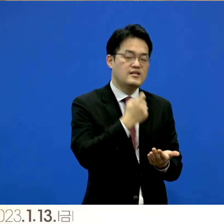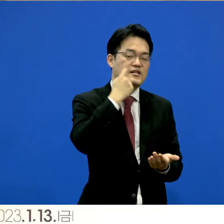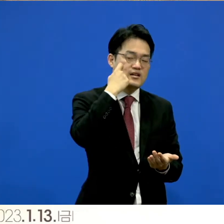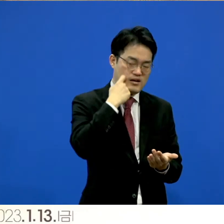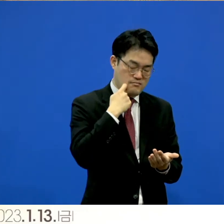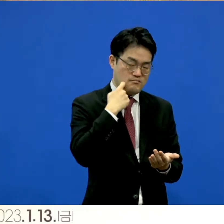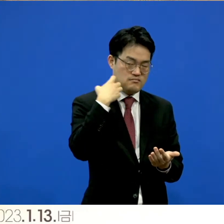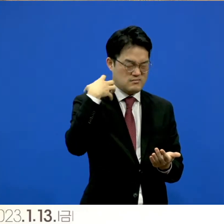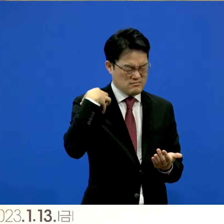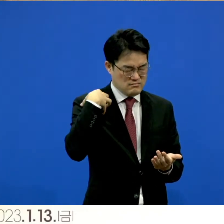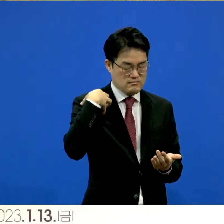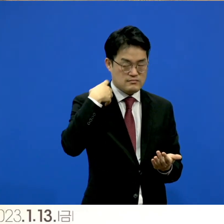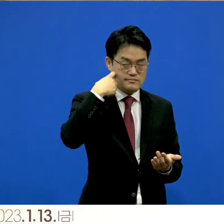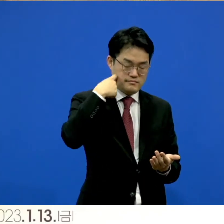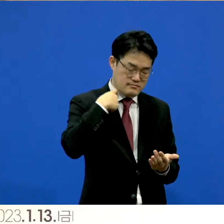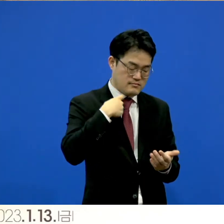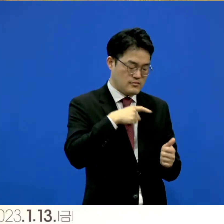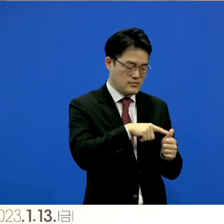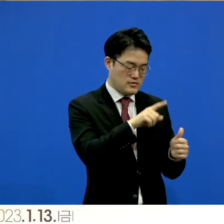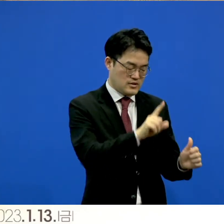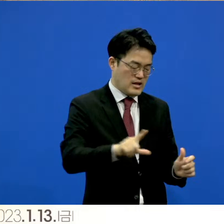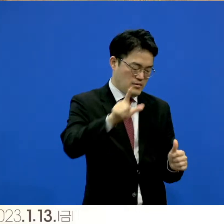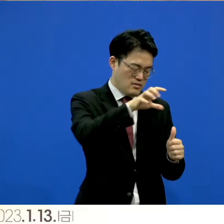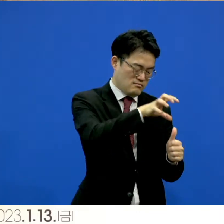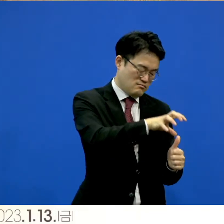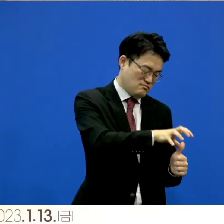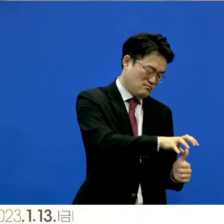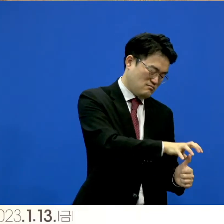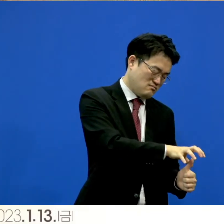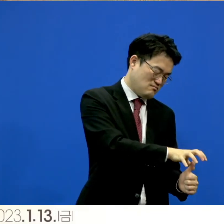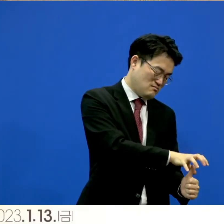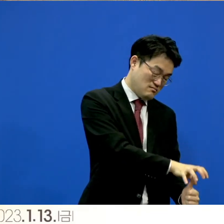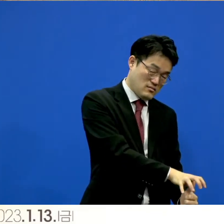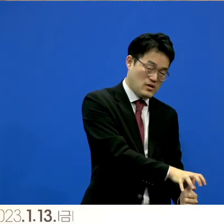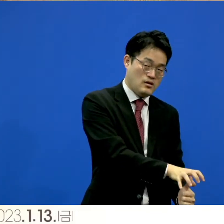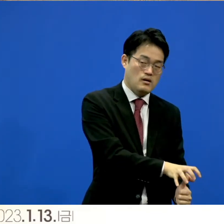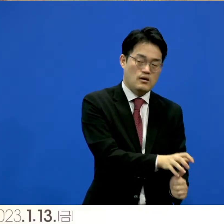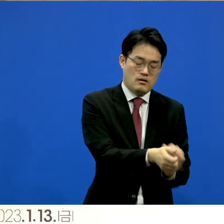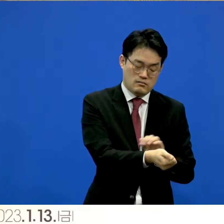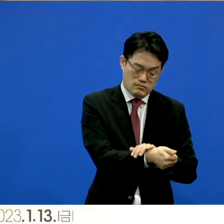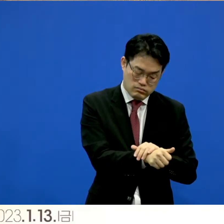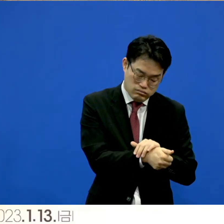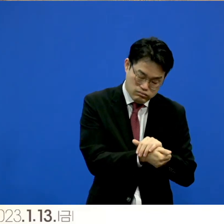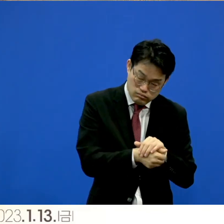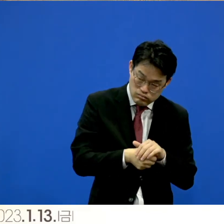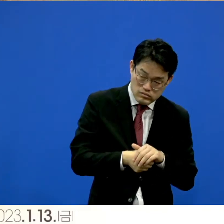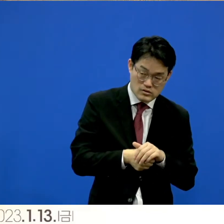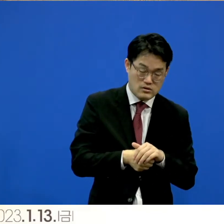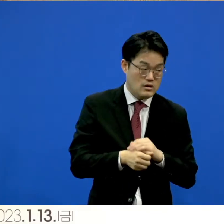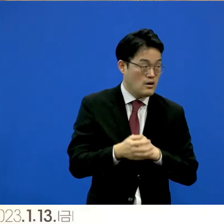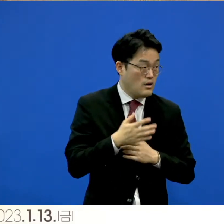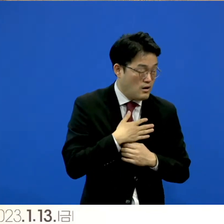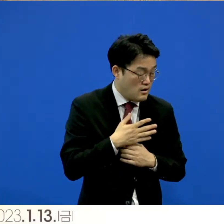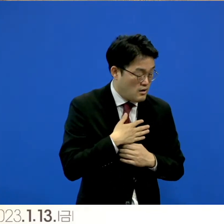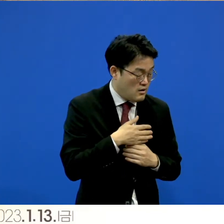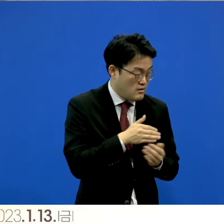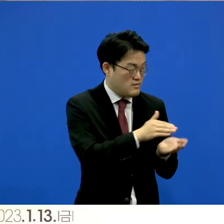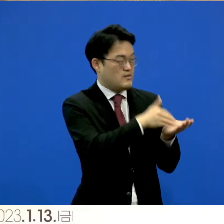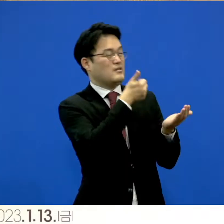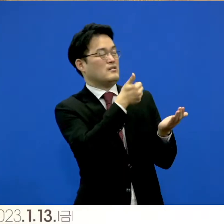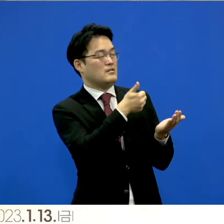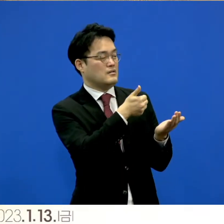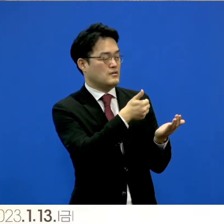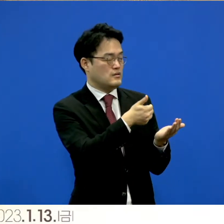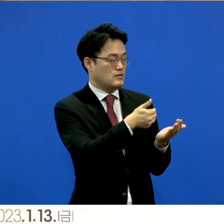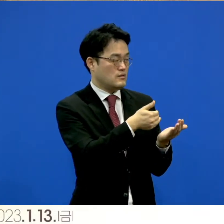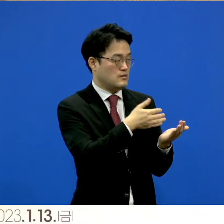삶을 짓누르고 있습니다. 그는 자격지심으로 가득해 있습니다. 그래서 자기를 거부하고 자기를 멸시하고